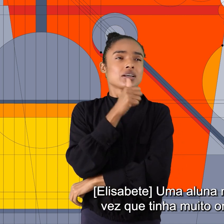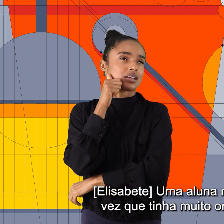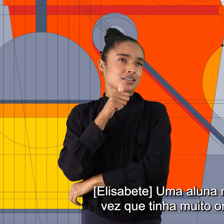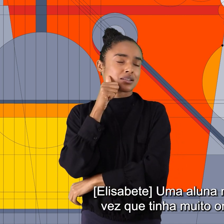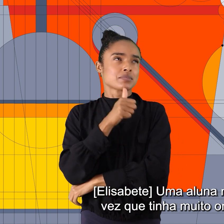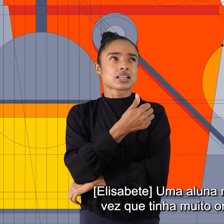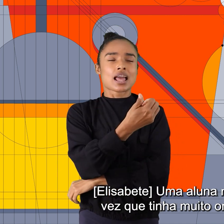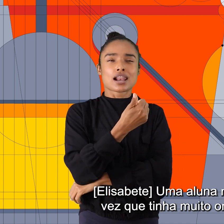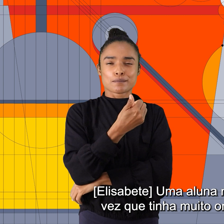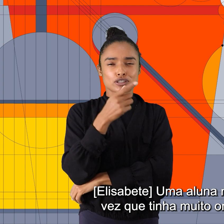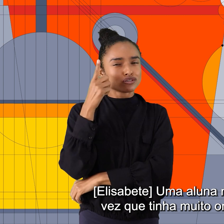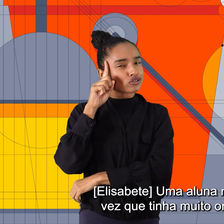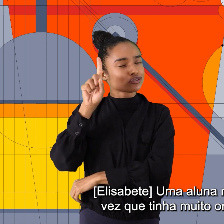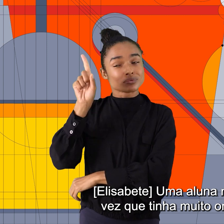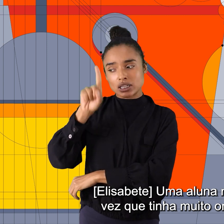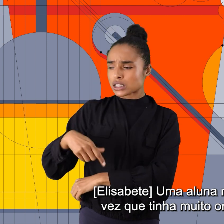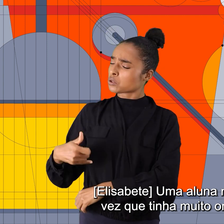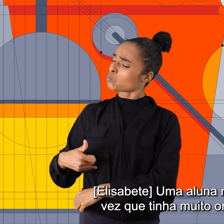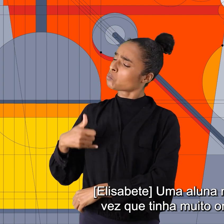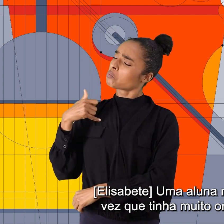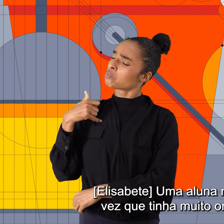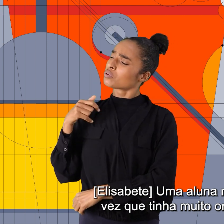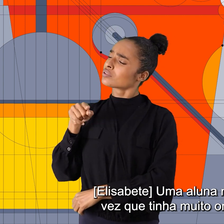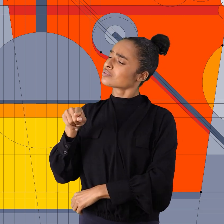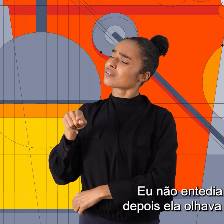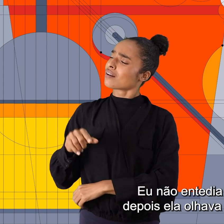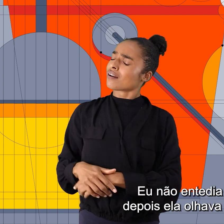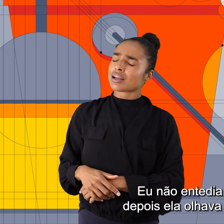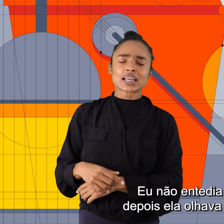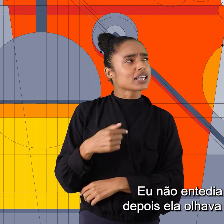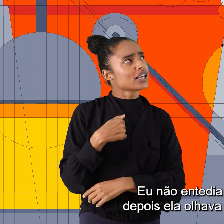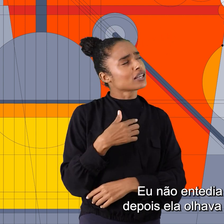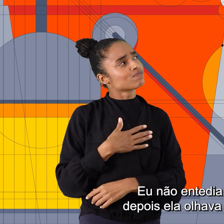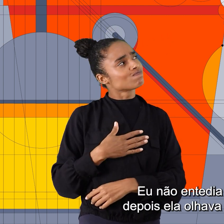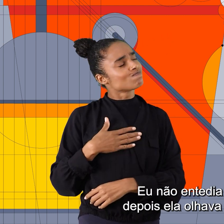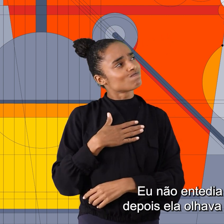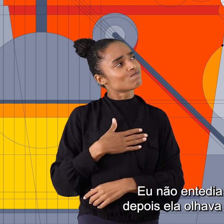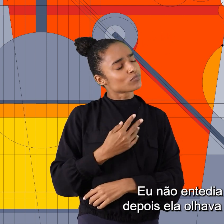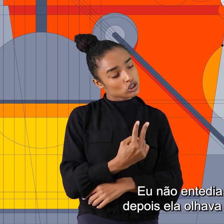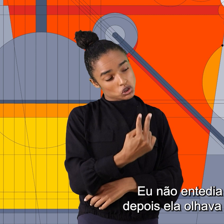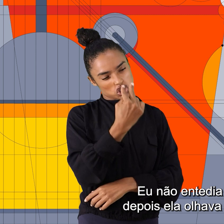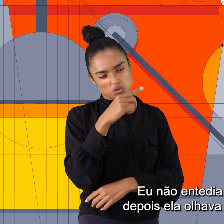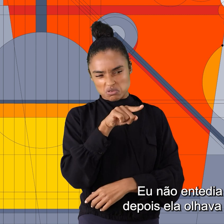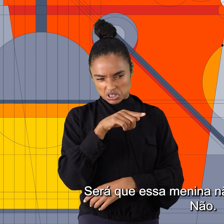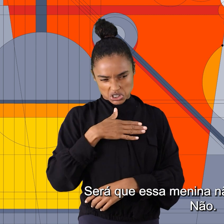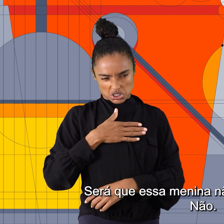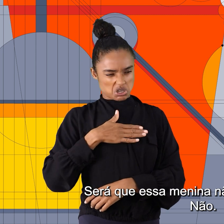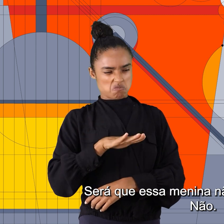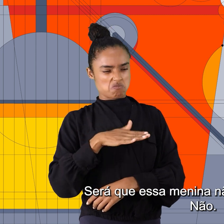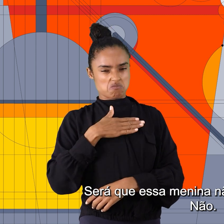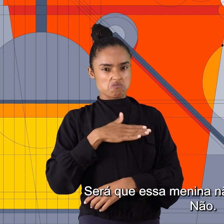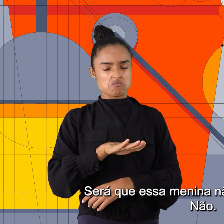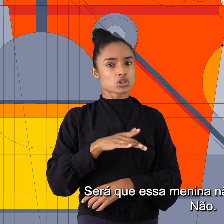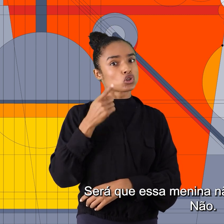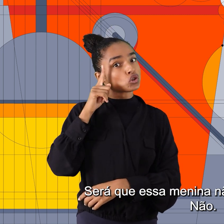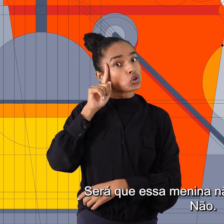Uma aluna minha dizia uma vez que tinha muito orgulho de mim e não entendia por quê. Depois que ela olhava para mim, eu falei, será que essa